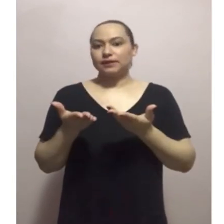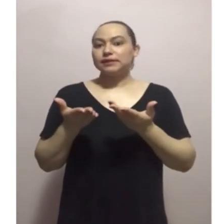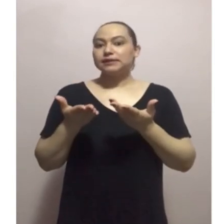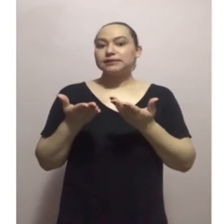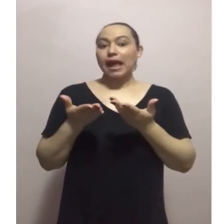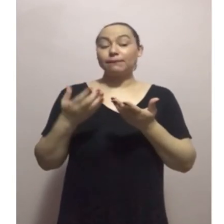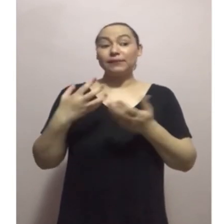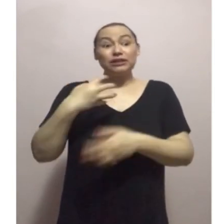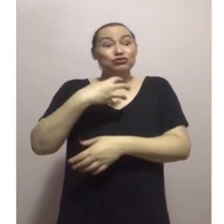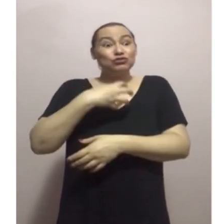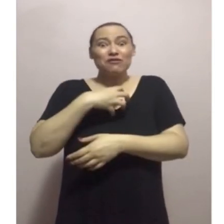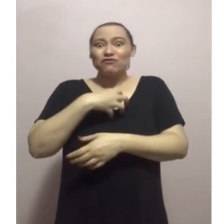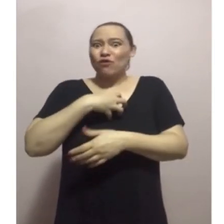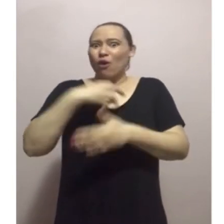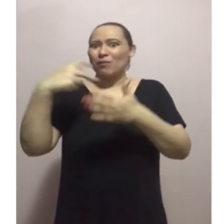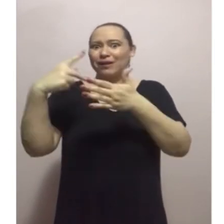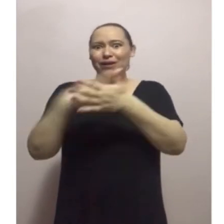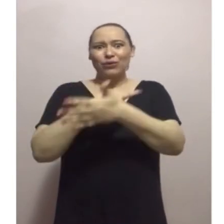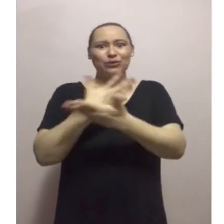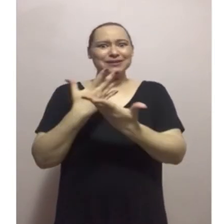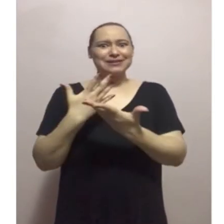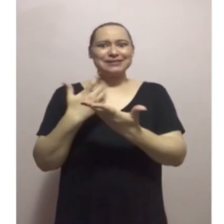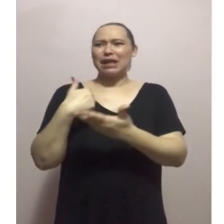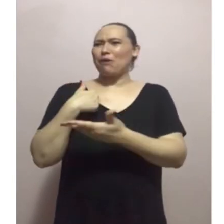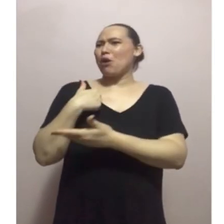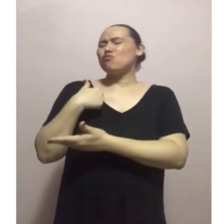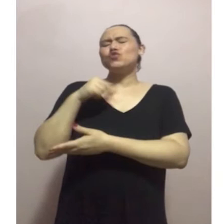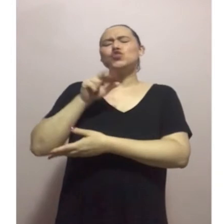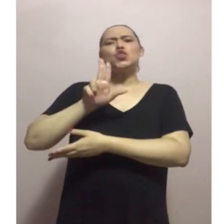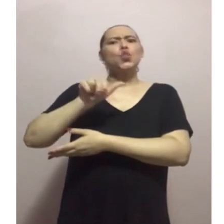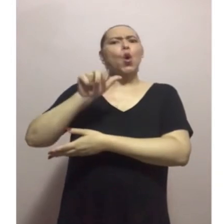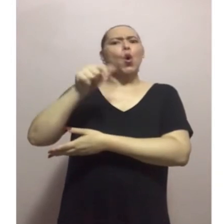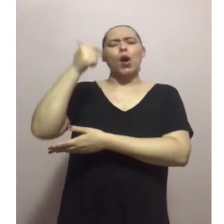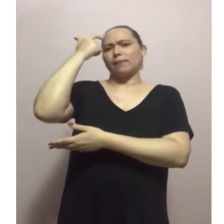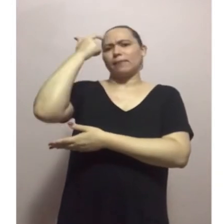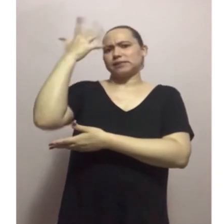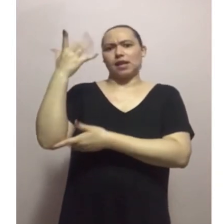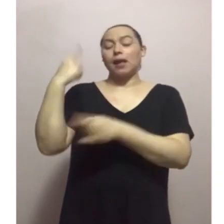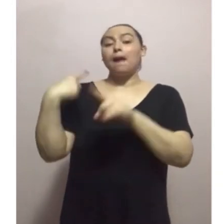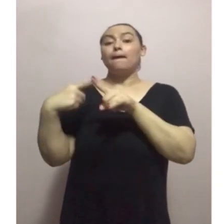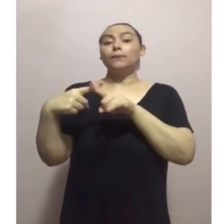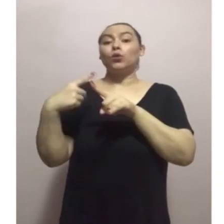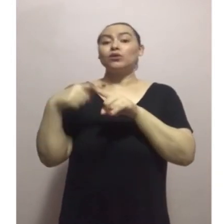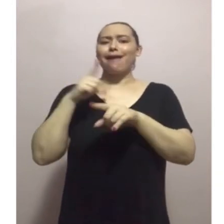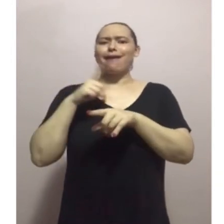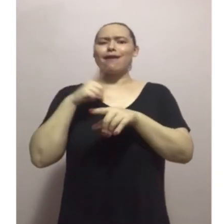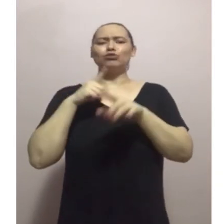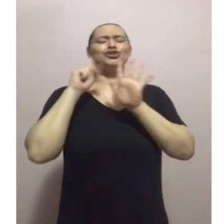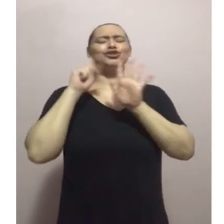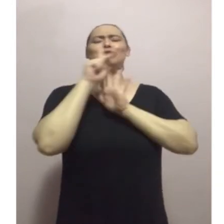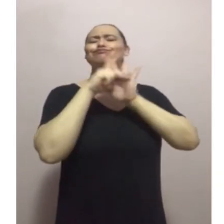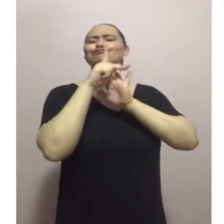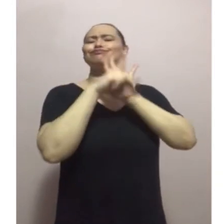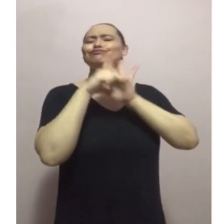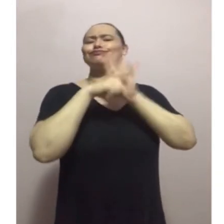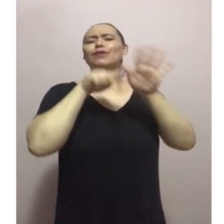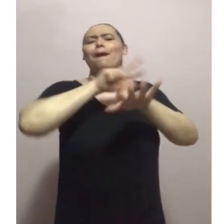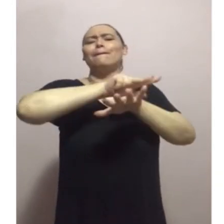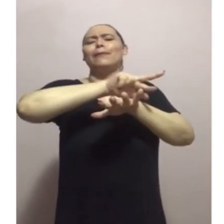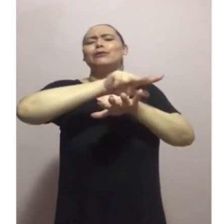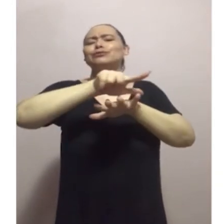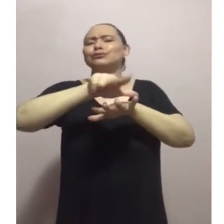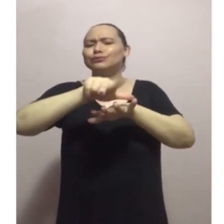gente jamais esperaria, porque eu estava com vários projetos, né, em